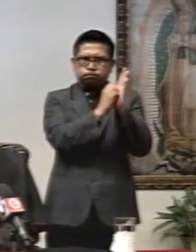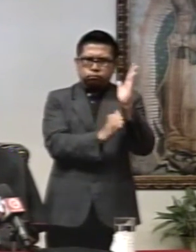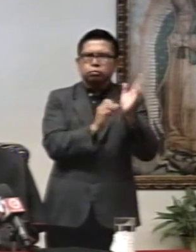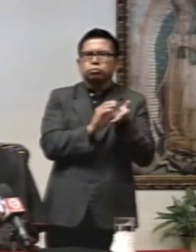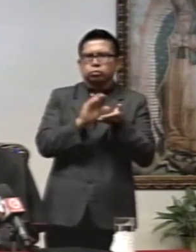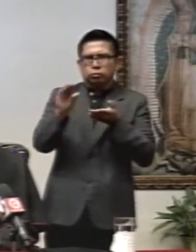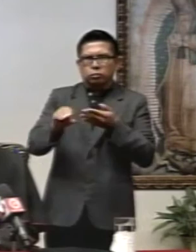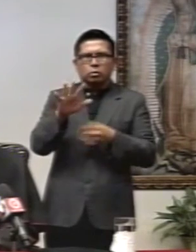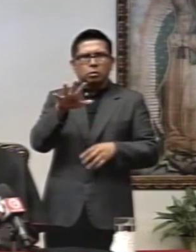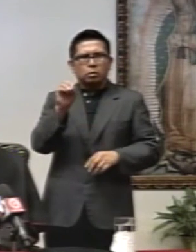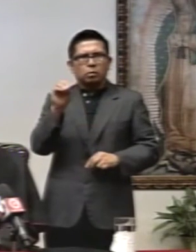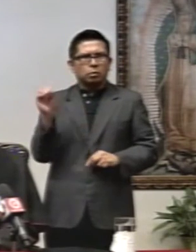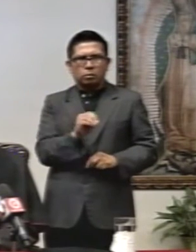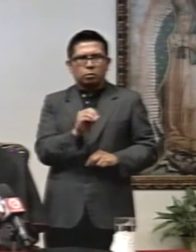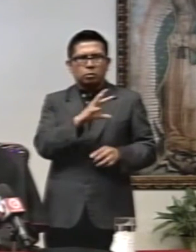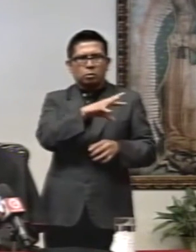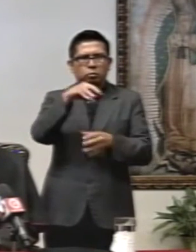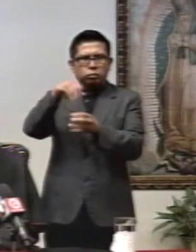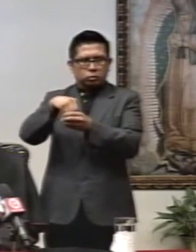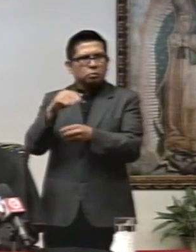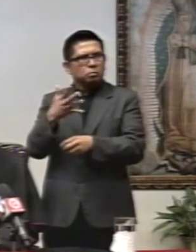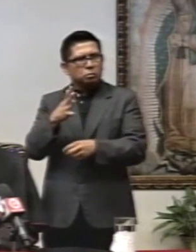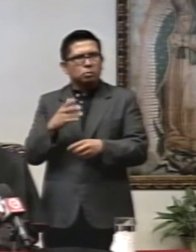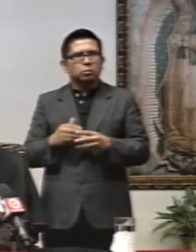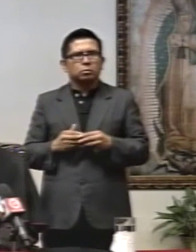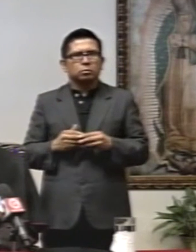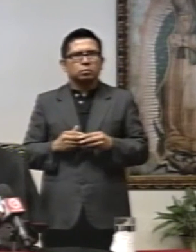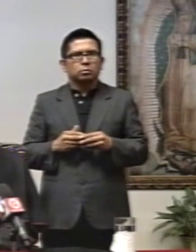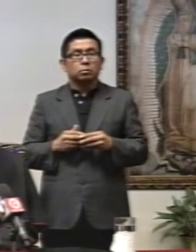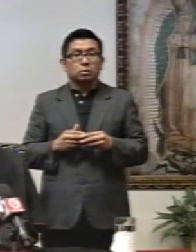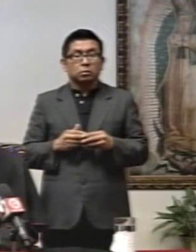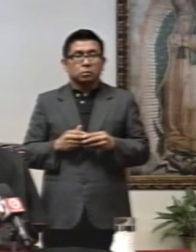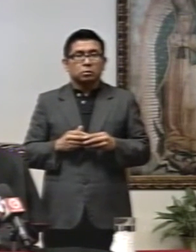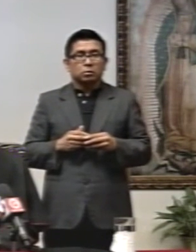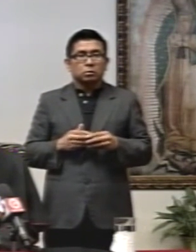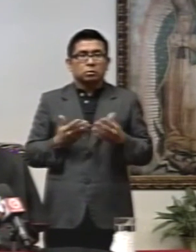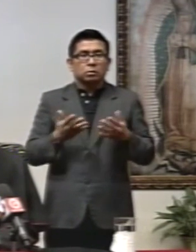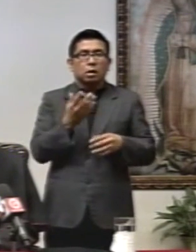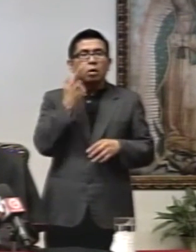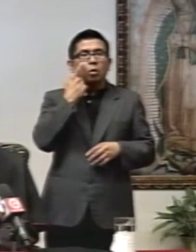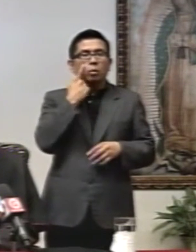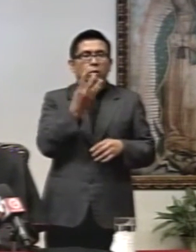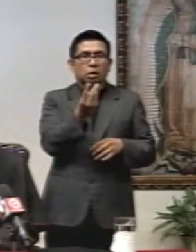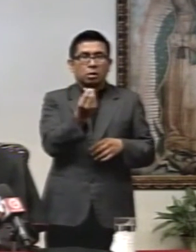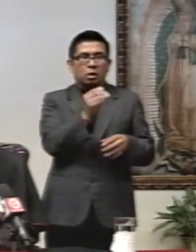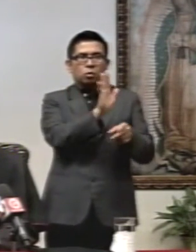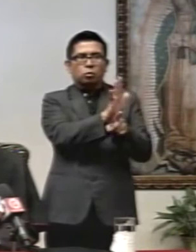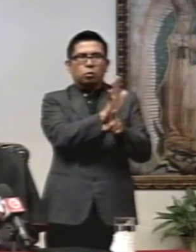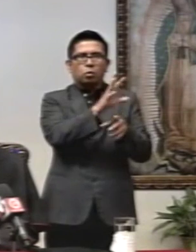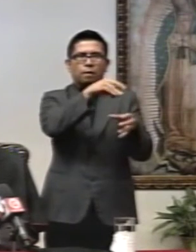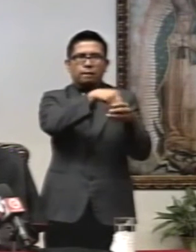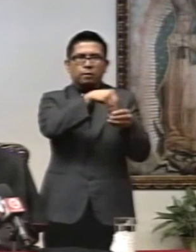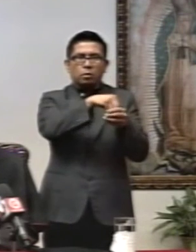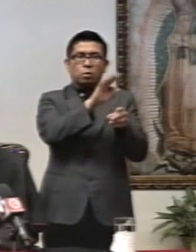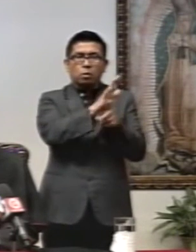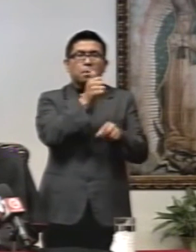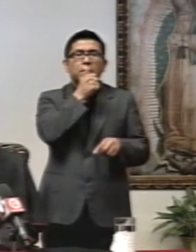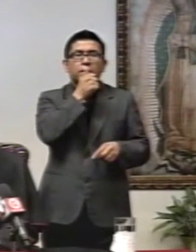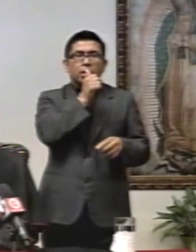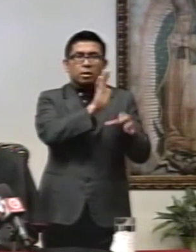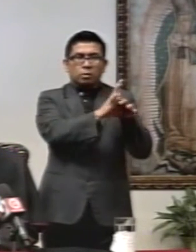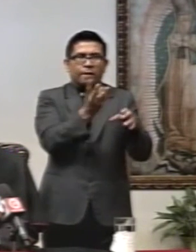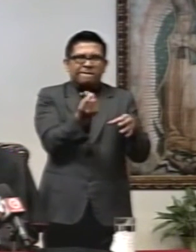un 50% o algo parecido queda en fondos suyos, particulares,